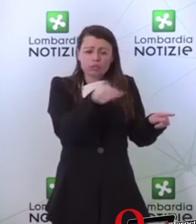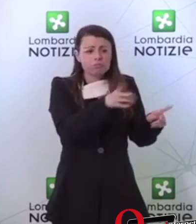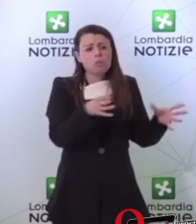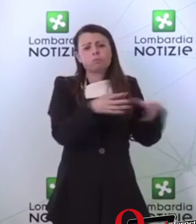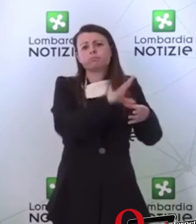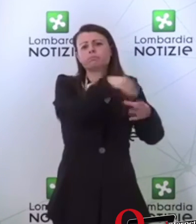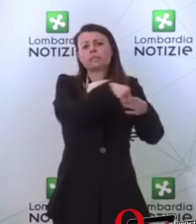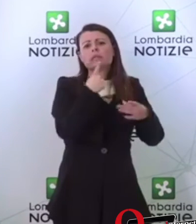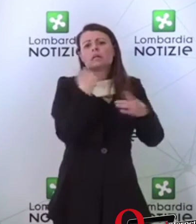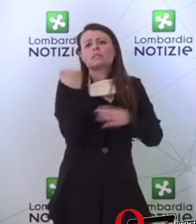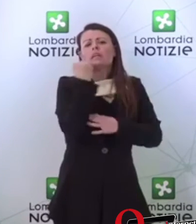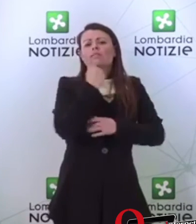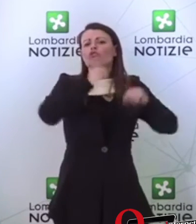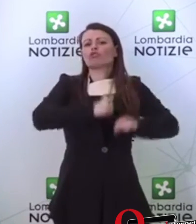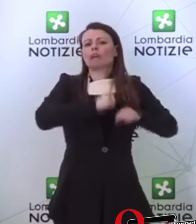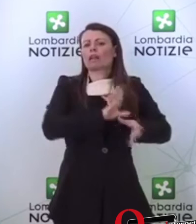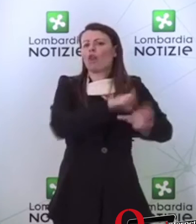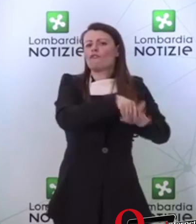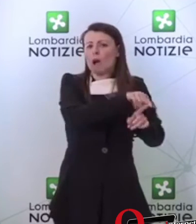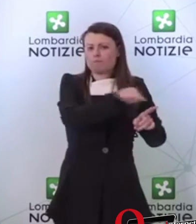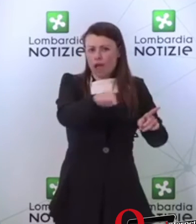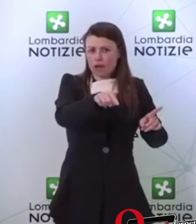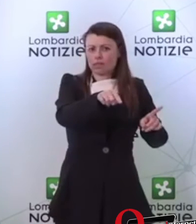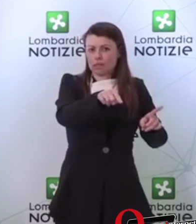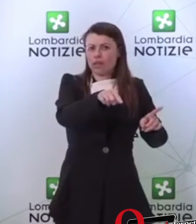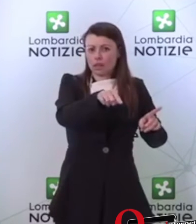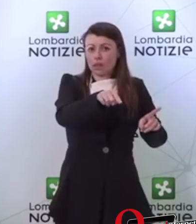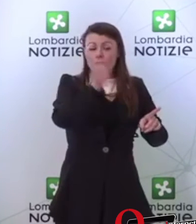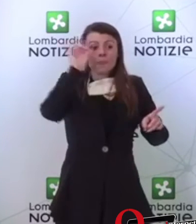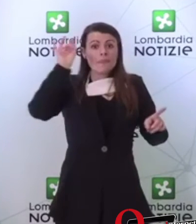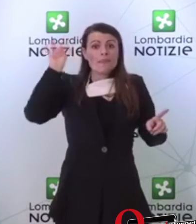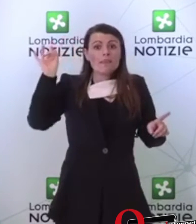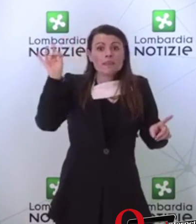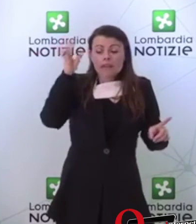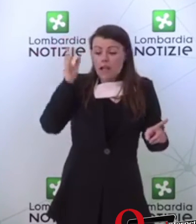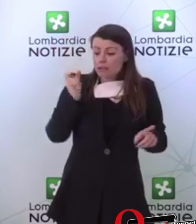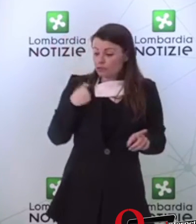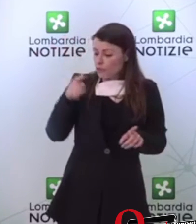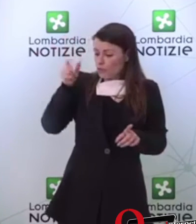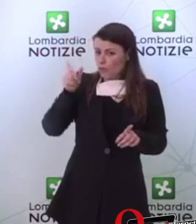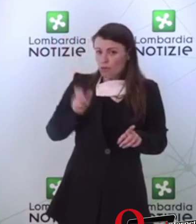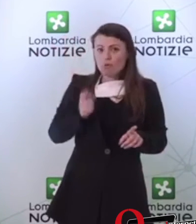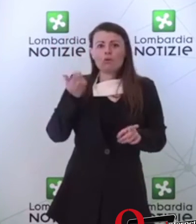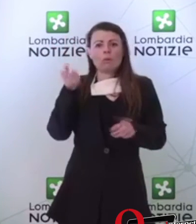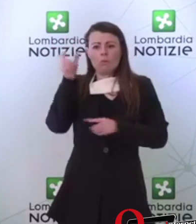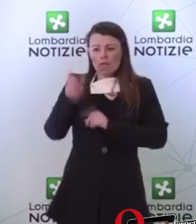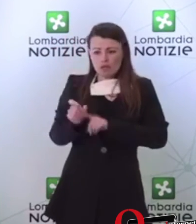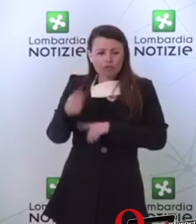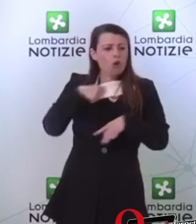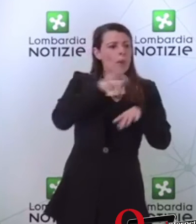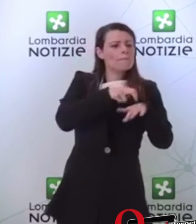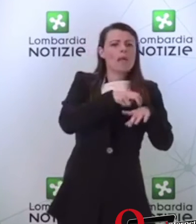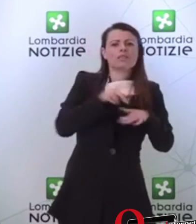servizio sanitario, i quali quando venissero contattati dai propri medici di base, i